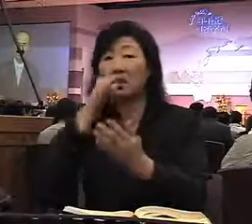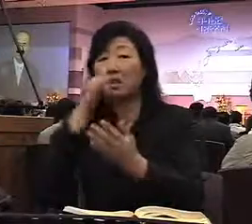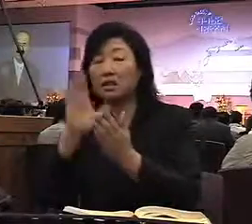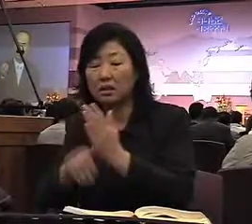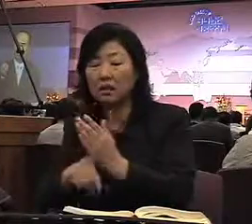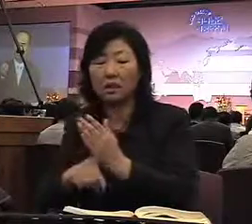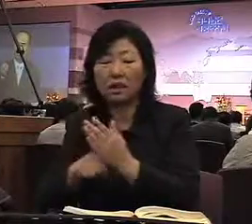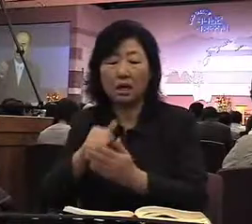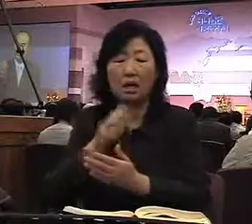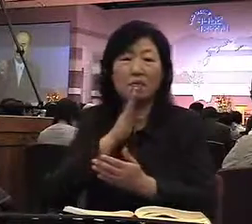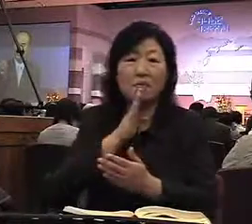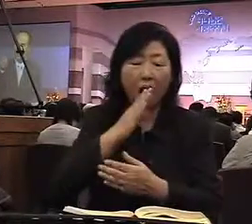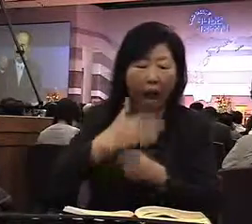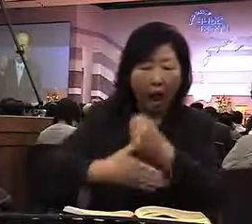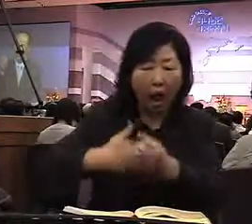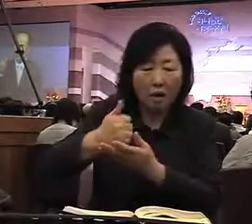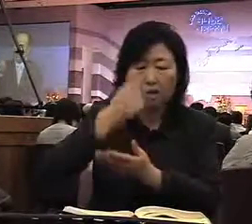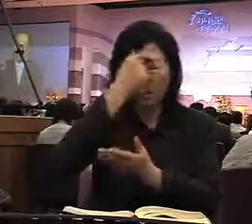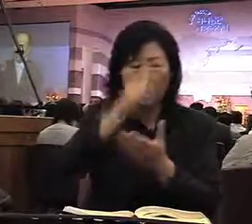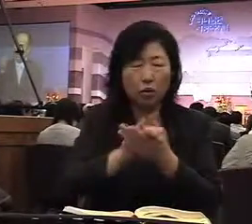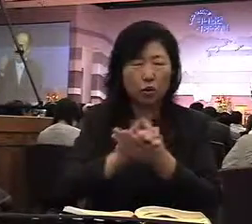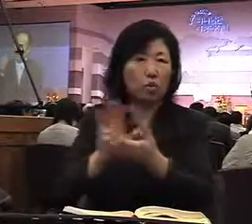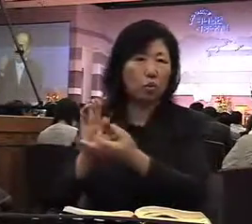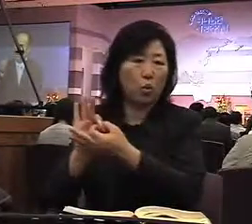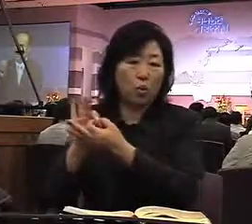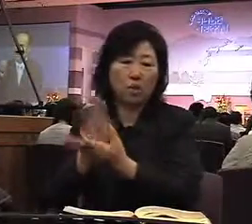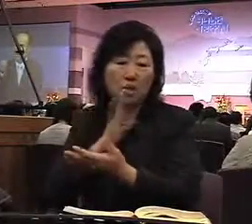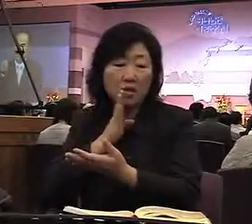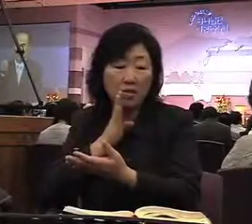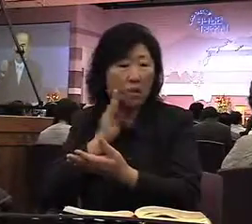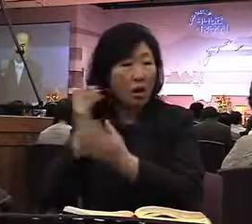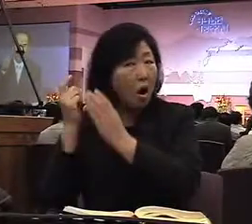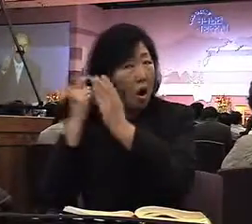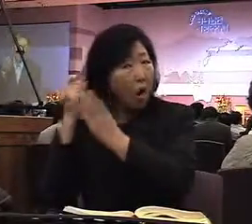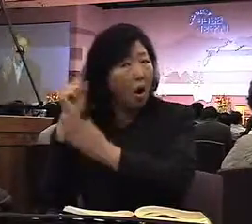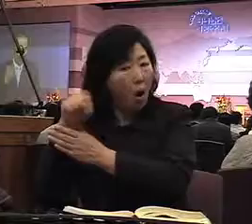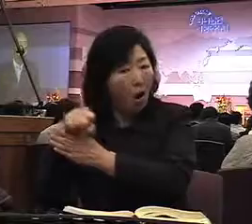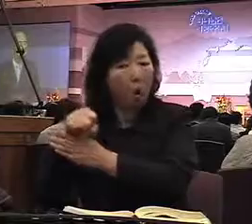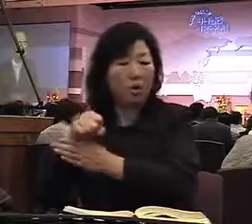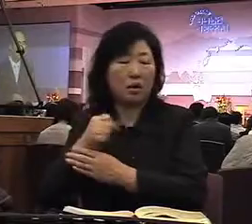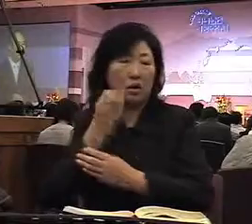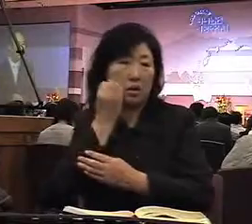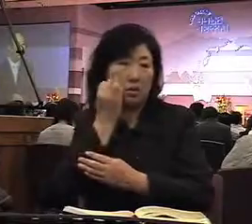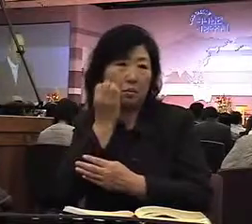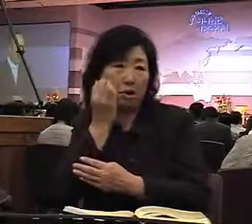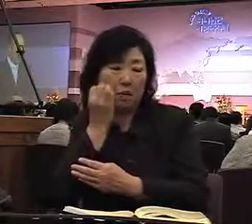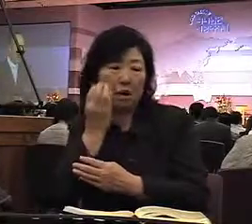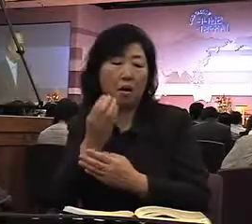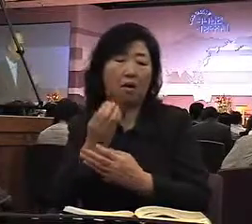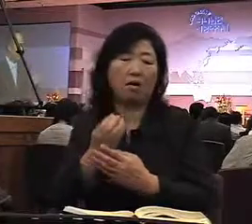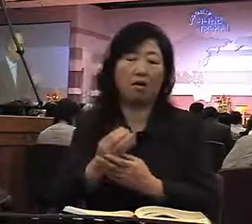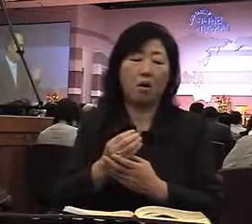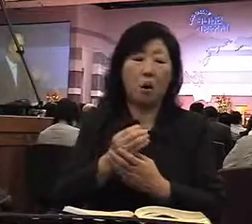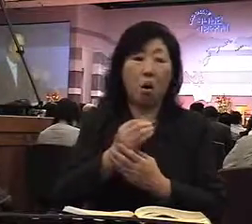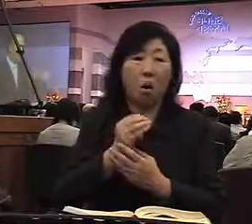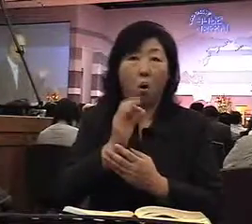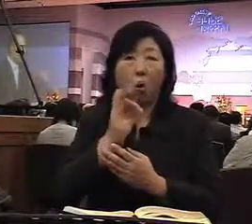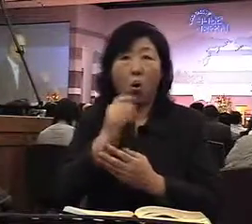하나님이 이 기도를 통해서 실제적으로 들어주는 그 일을 경험하면서 신비해요. 와,